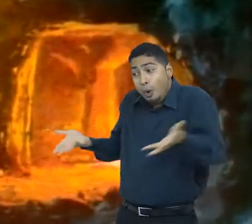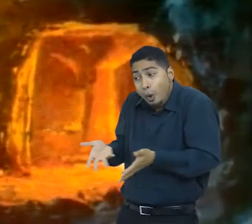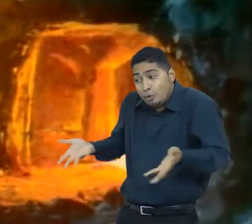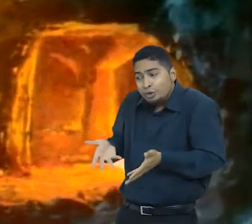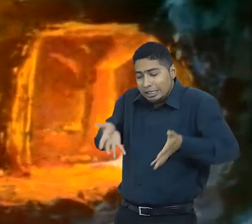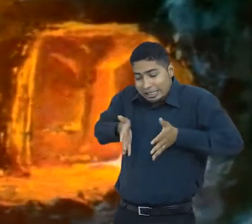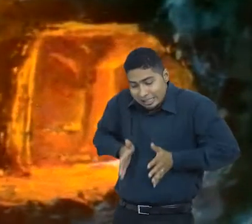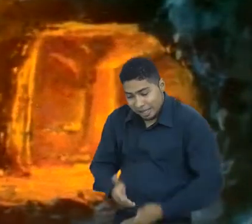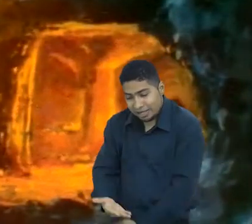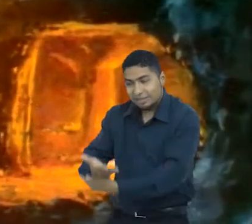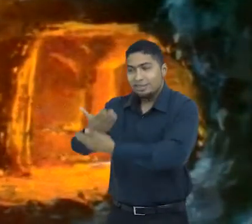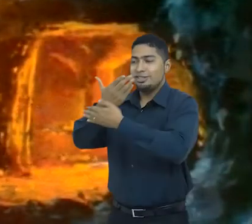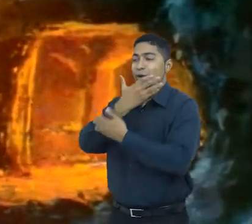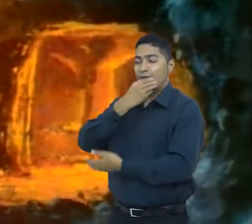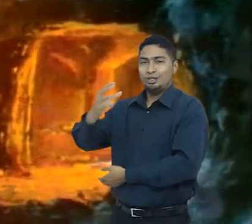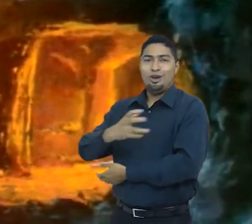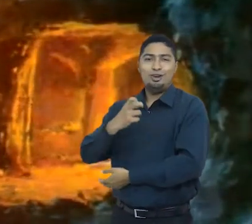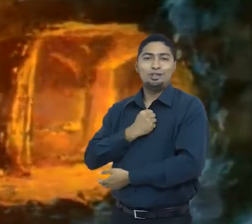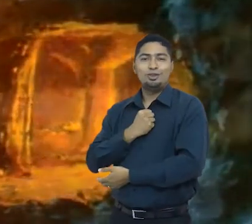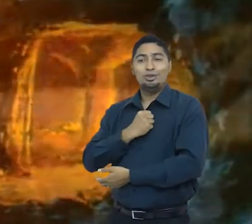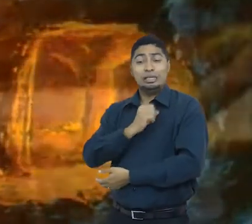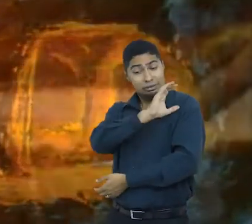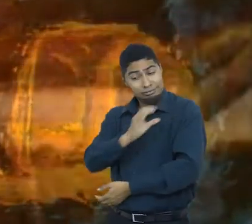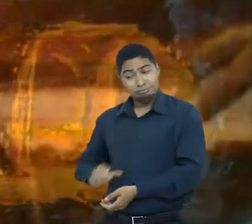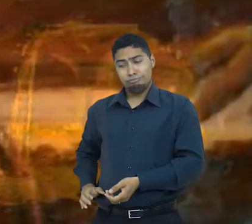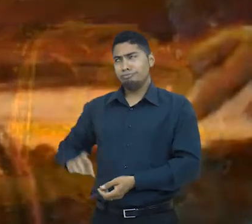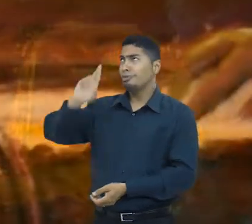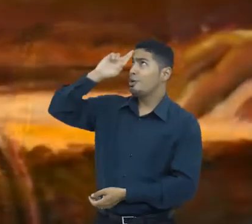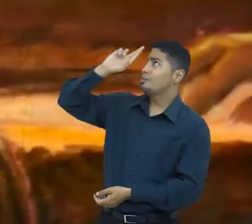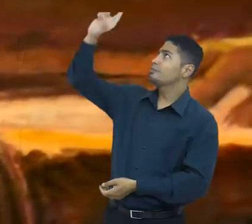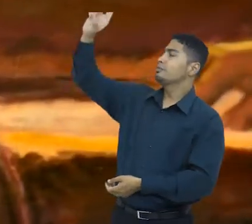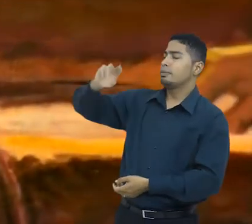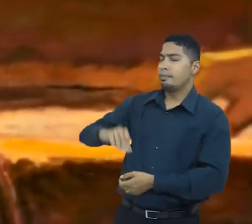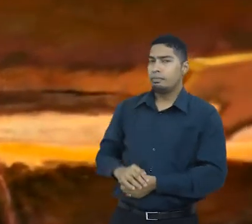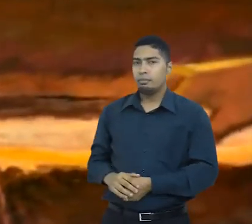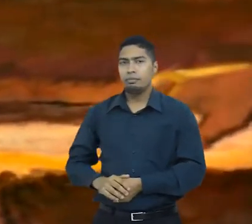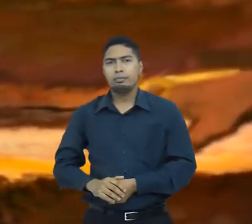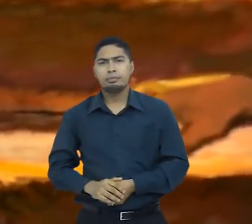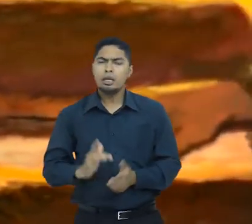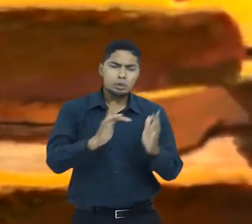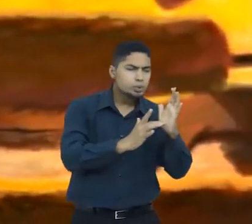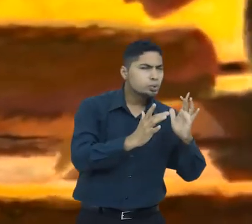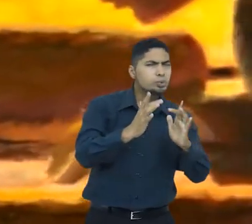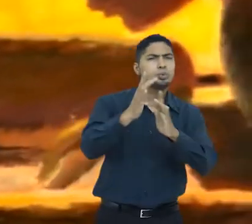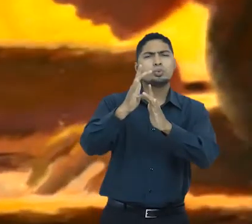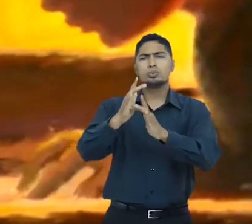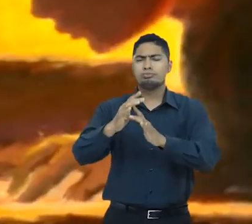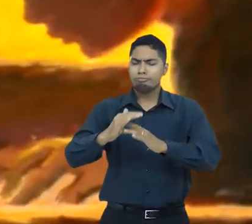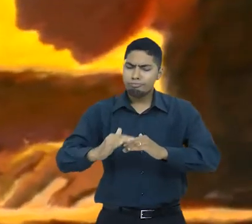pessoas. Hoje nasceu o Salvador, que é Cristo o Senhor." Jesus foi adquirindo conhecimento